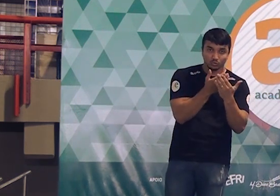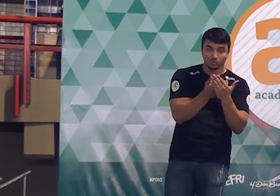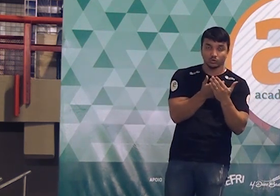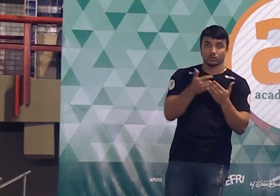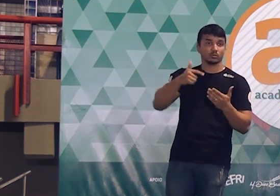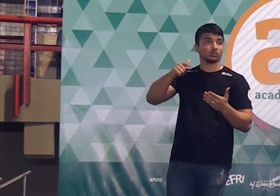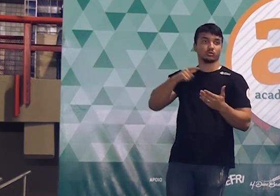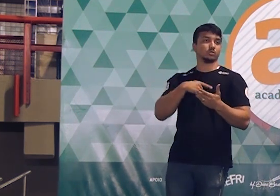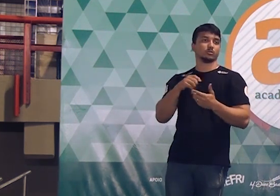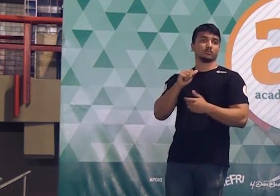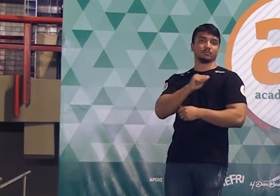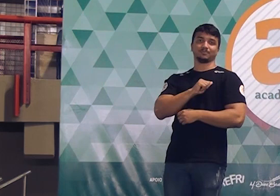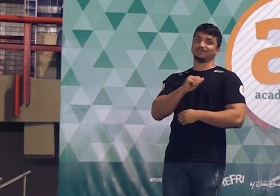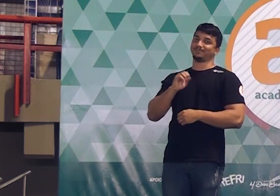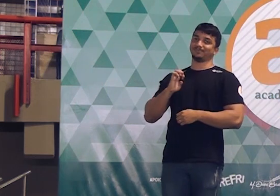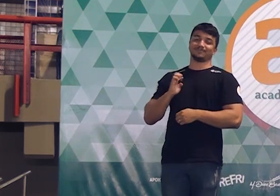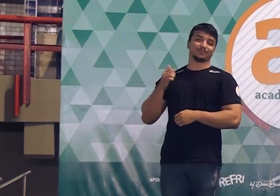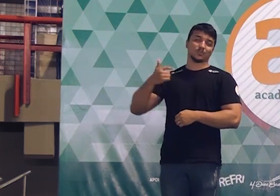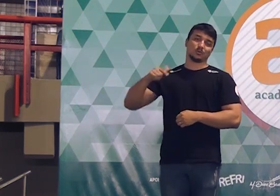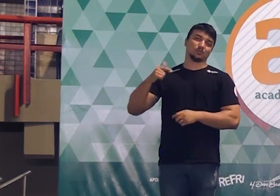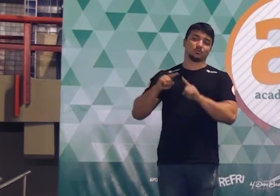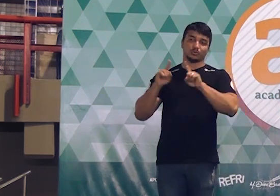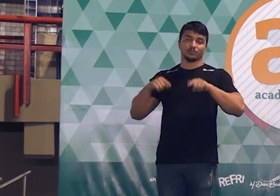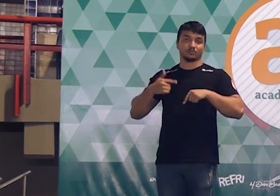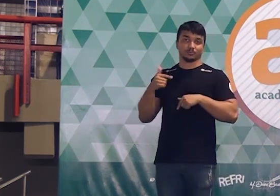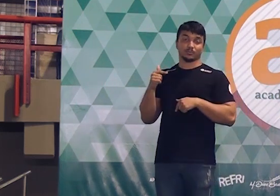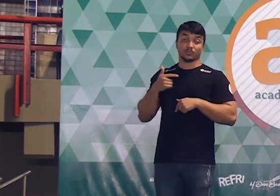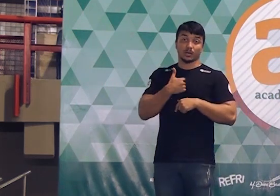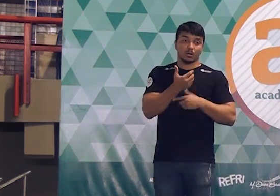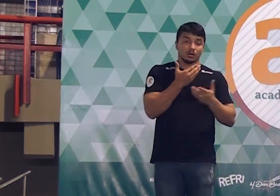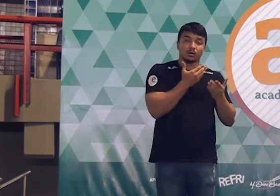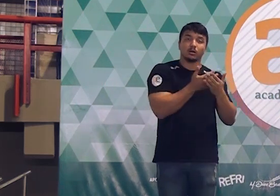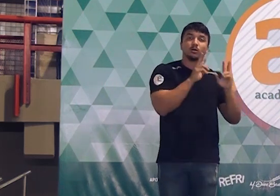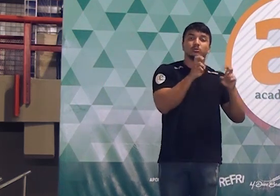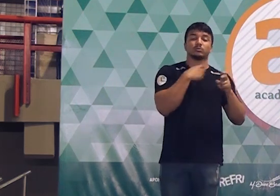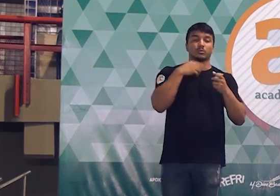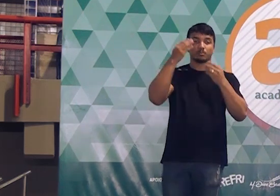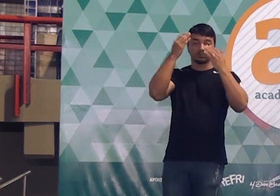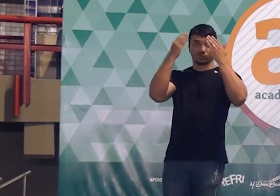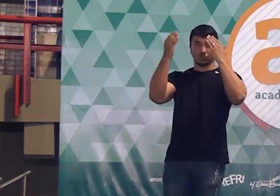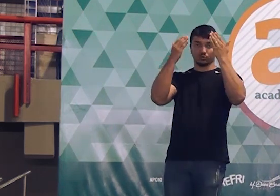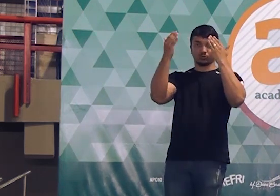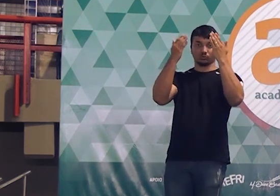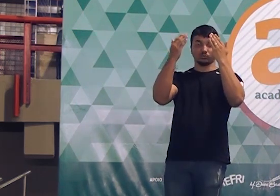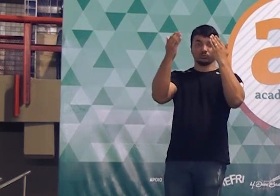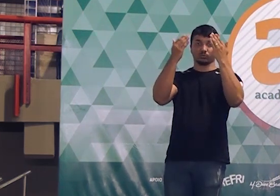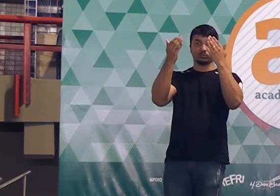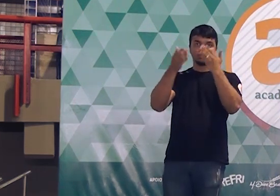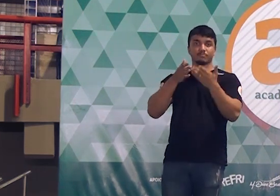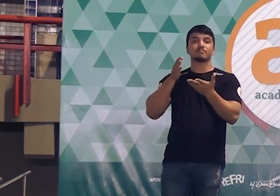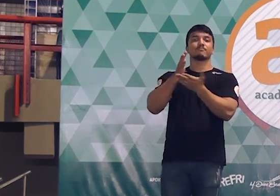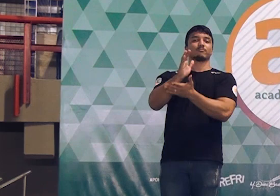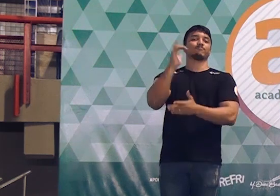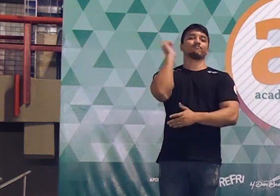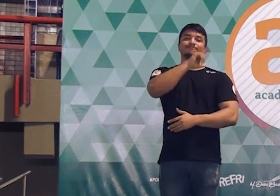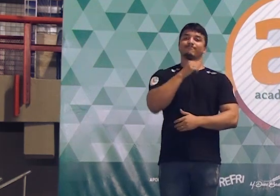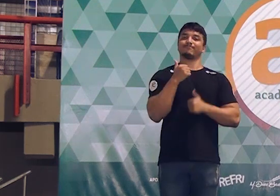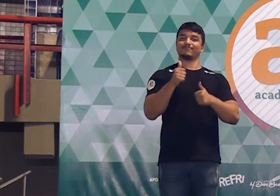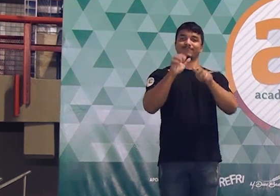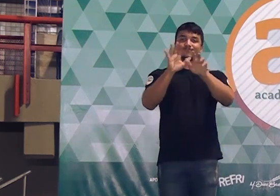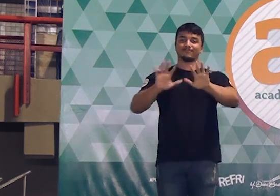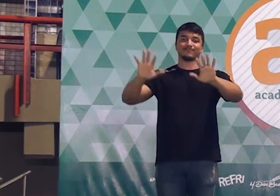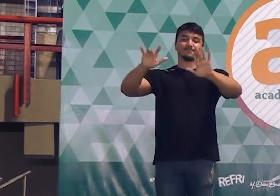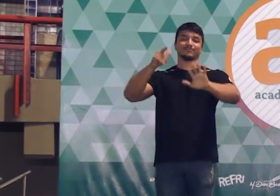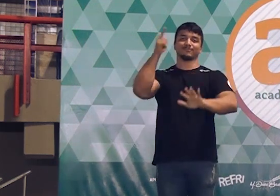não tinha isso aqui, tá? Fiz psicologia. Passei. UFC